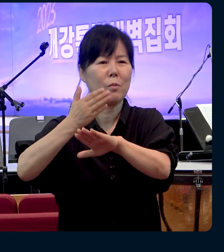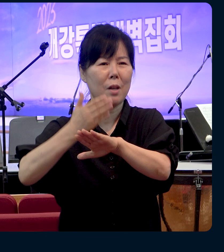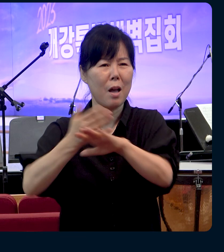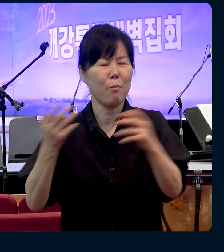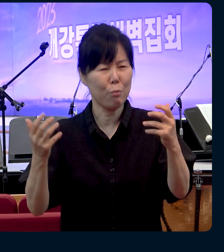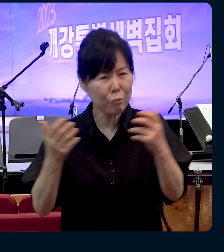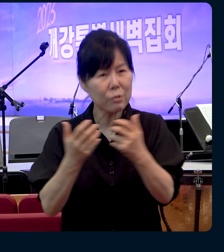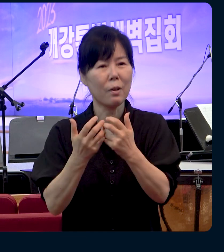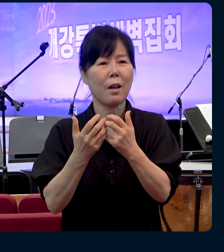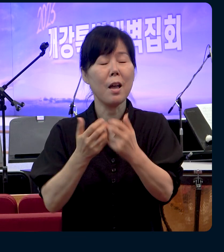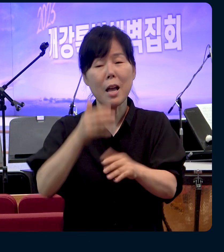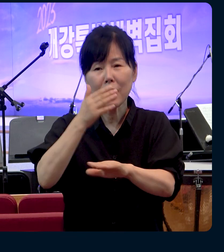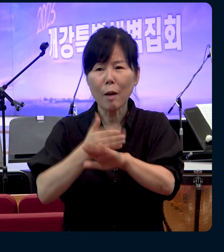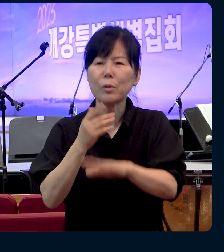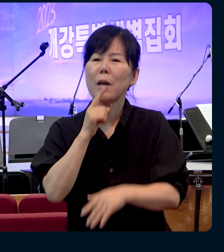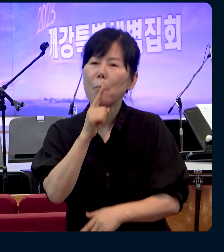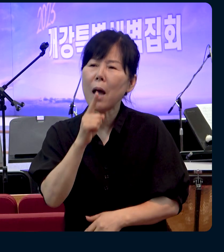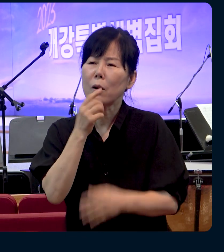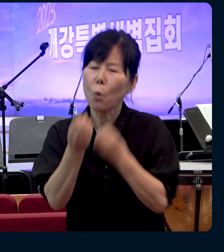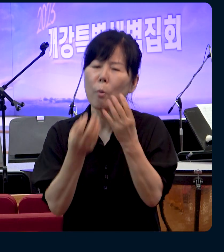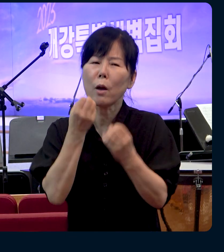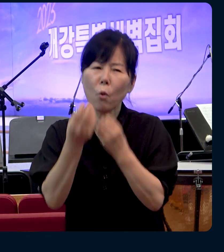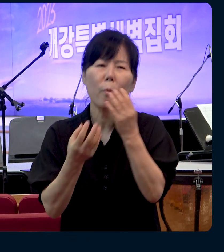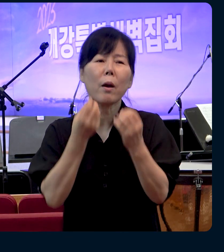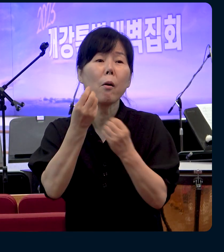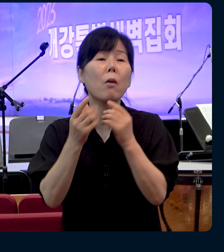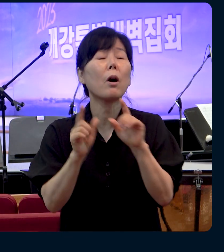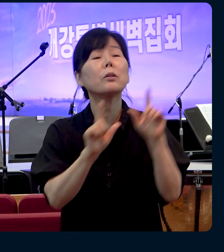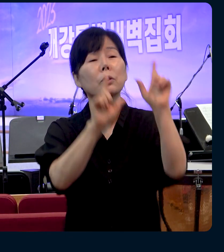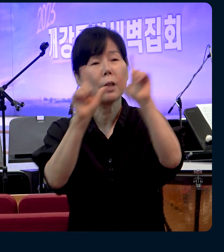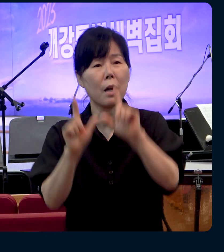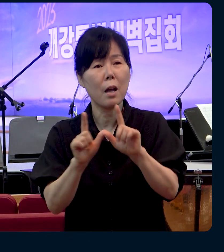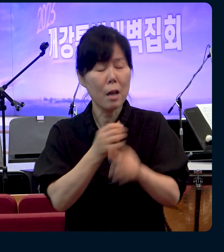찾아내. 그리고 감사를 표현해.